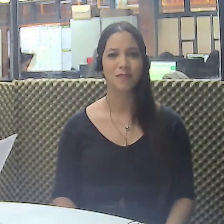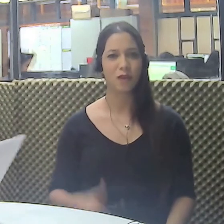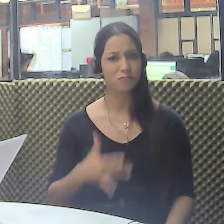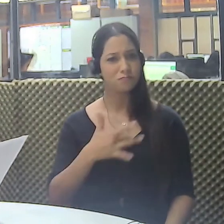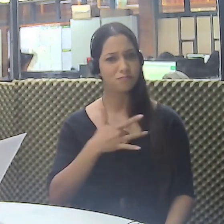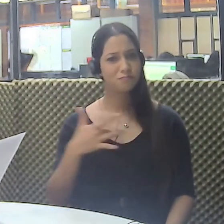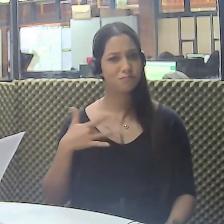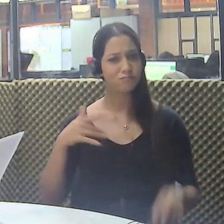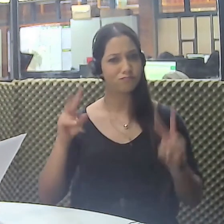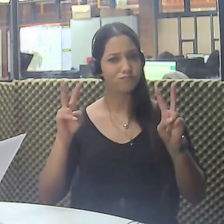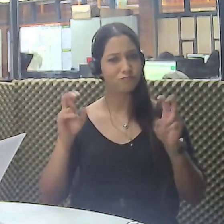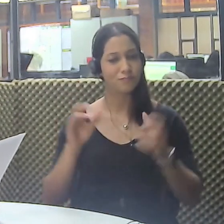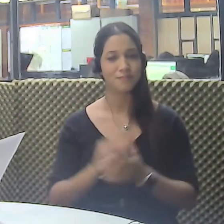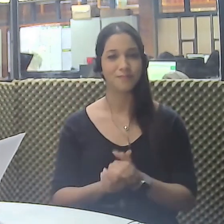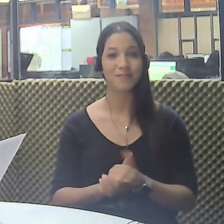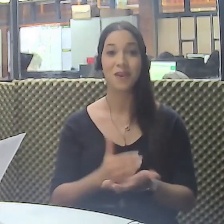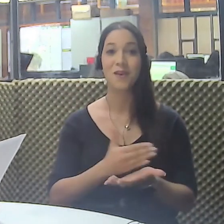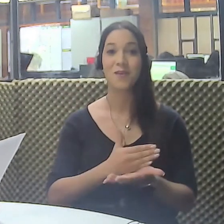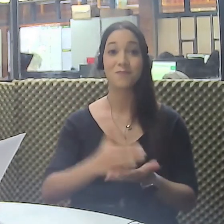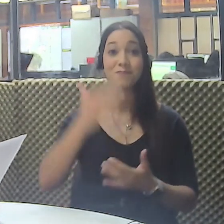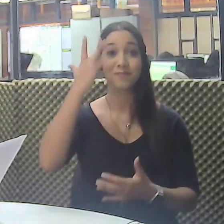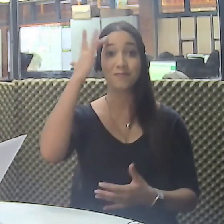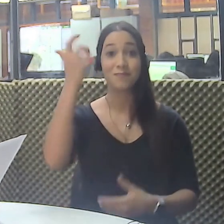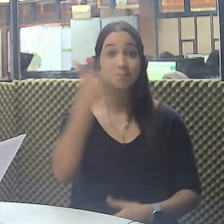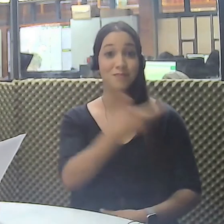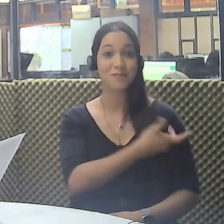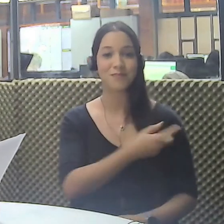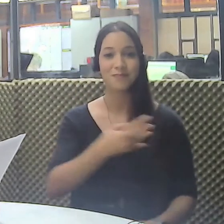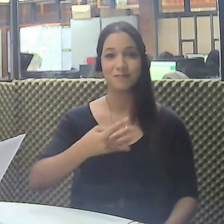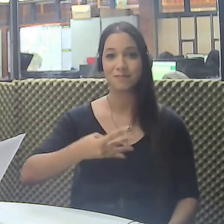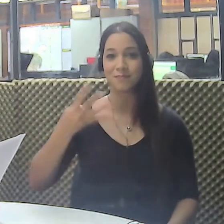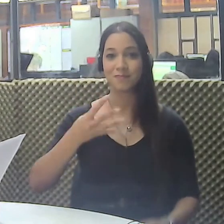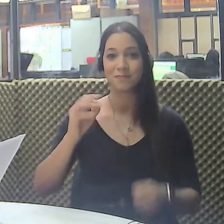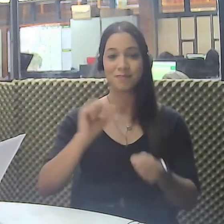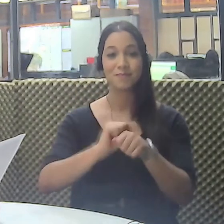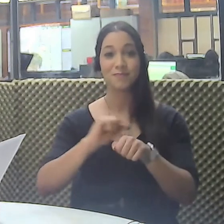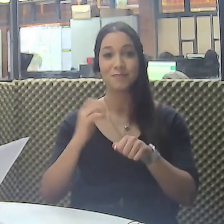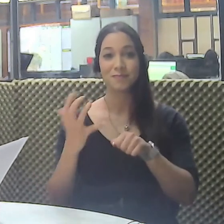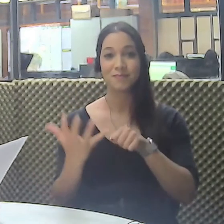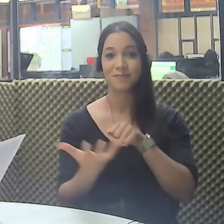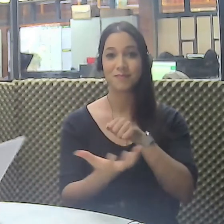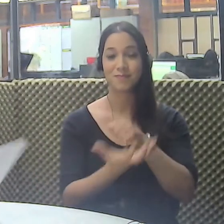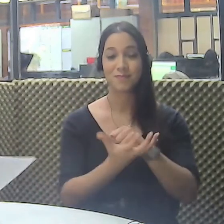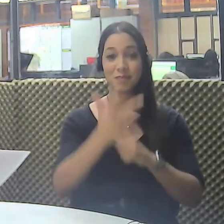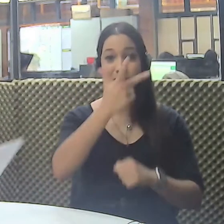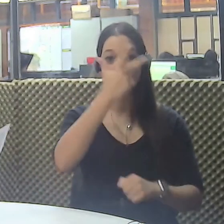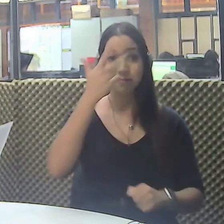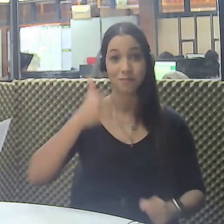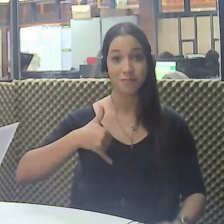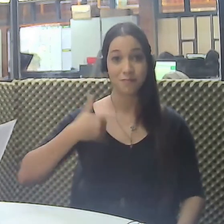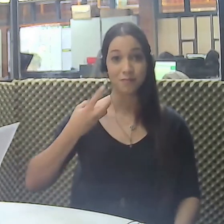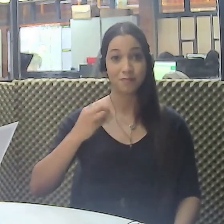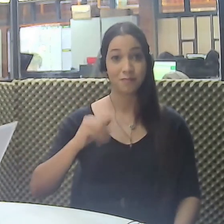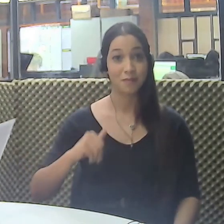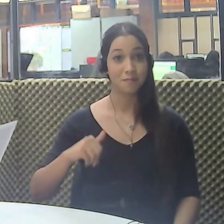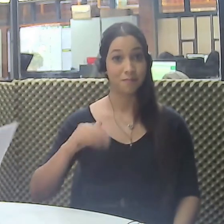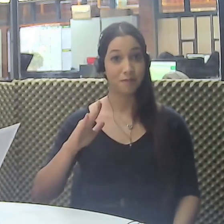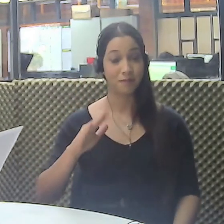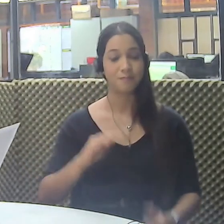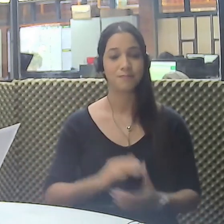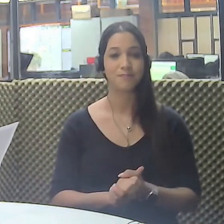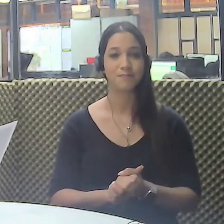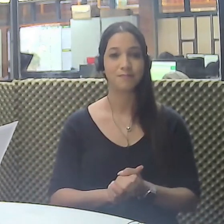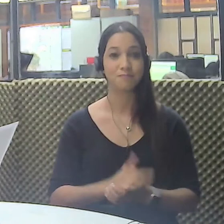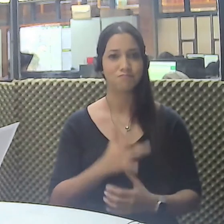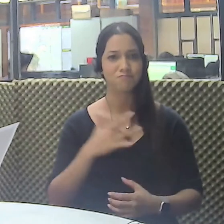Saúde. Começa amanhã a vacinação da quarta dose contra a Covid-19 para maiores de 30 anos. A